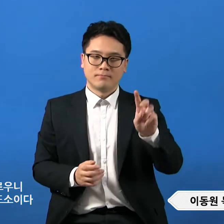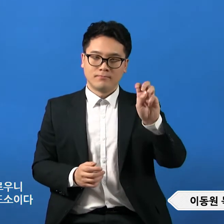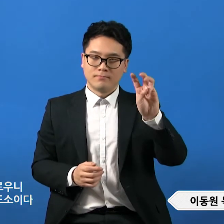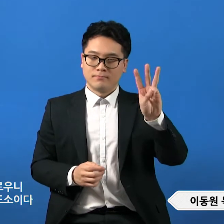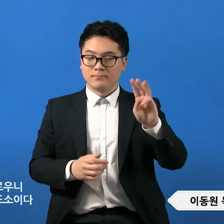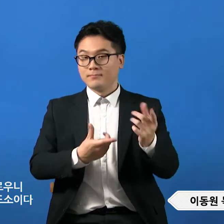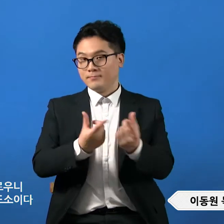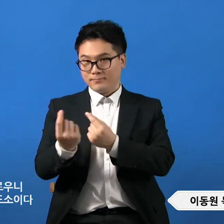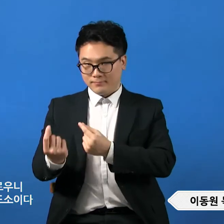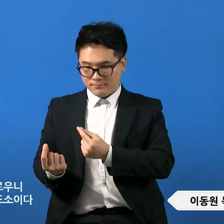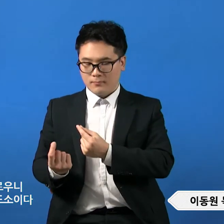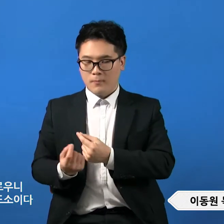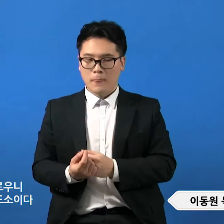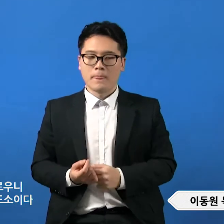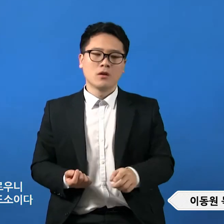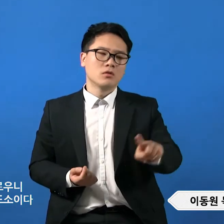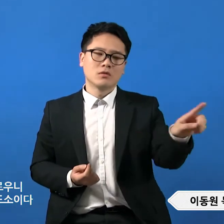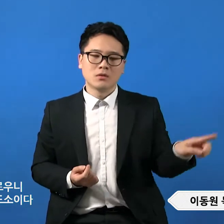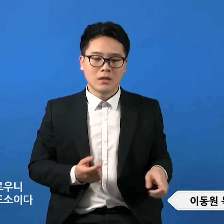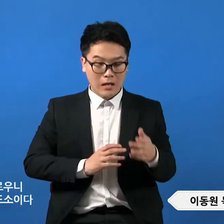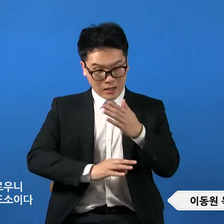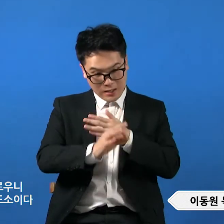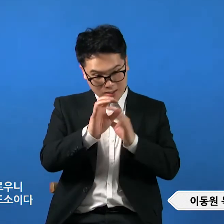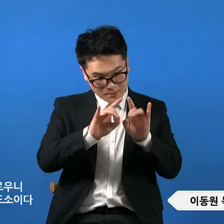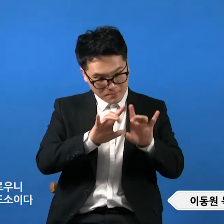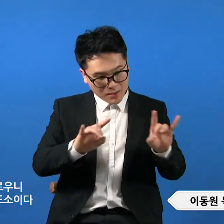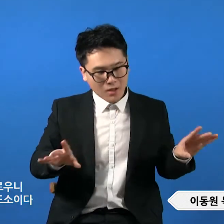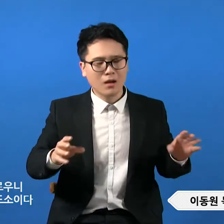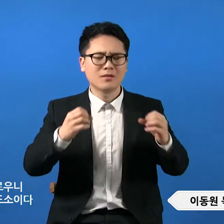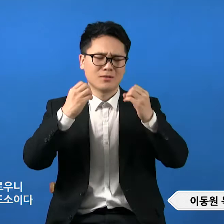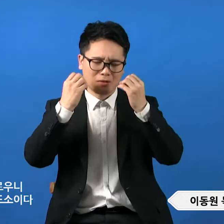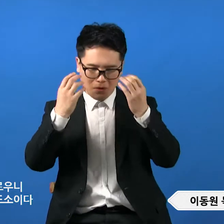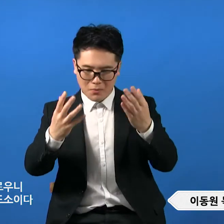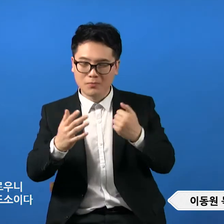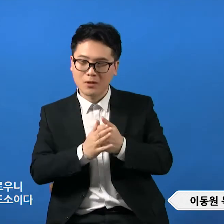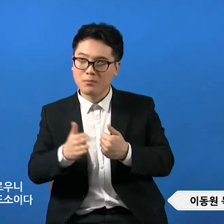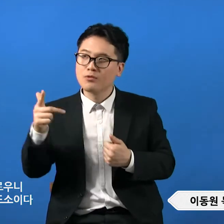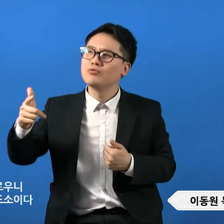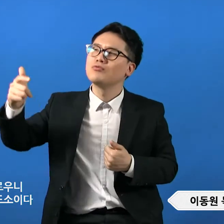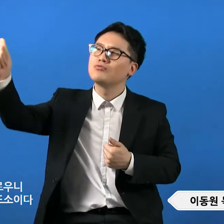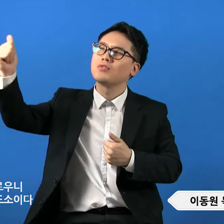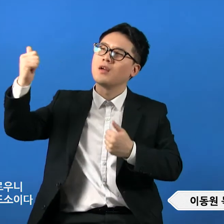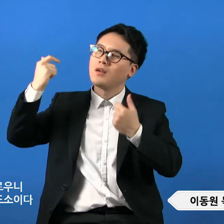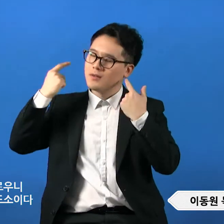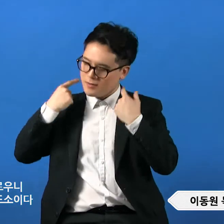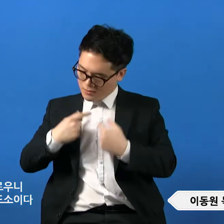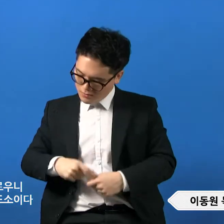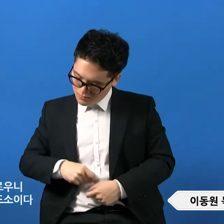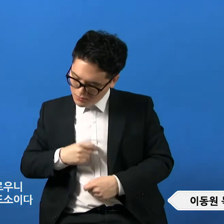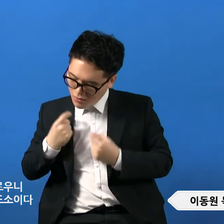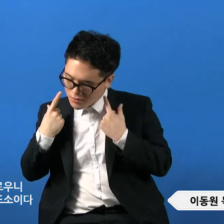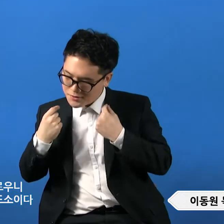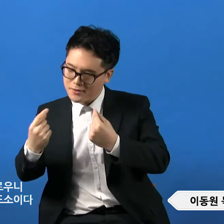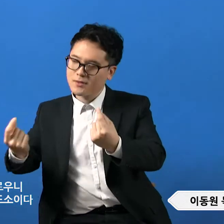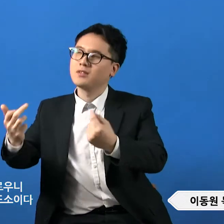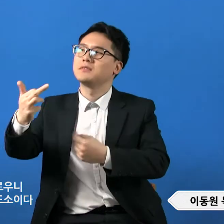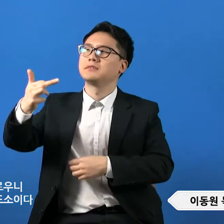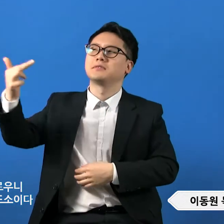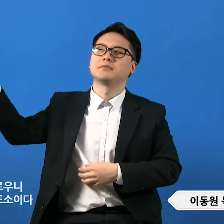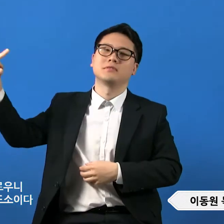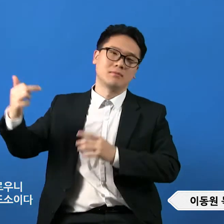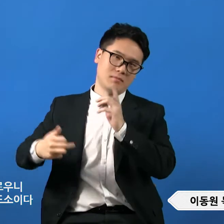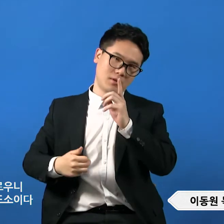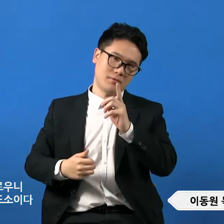다 같이 시작. 이것들이 아침마다 새로우니 주의 성실이 크도소이다. 이것들이 뭐예요? 하나님의